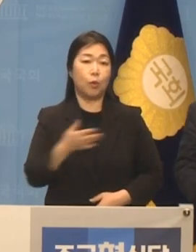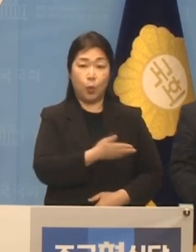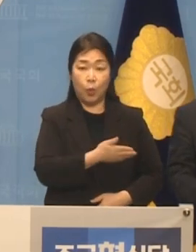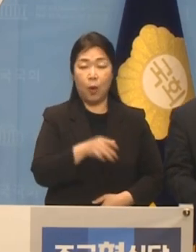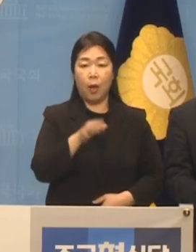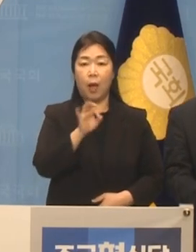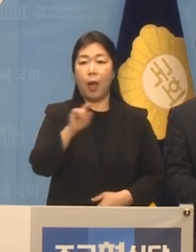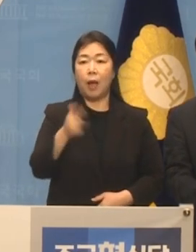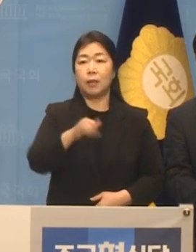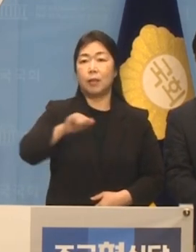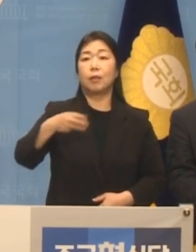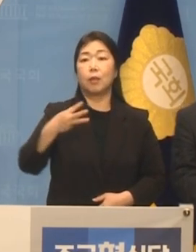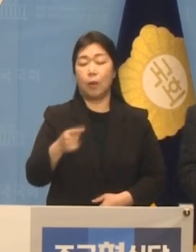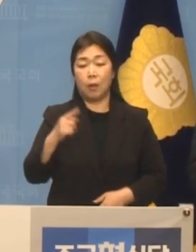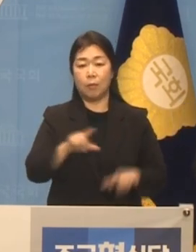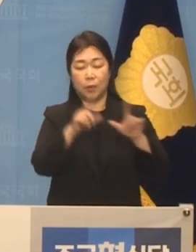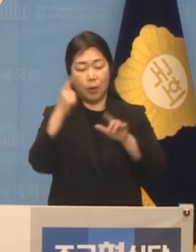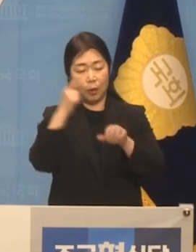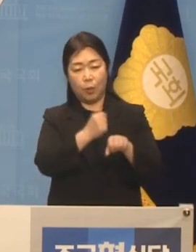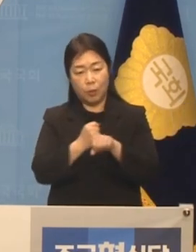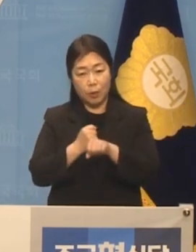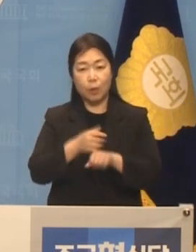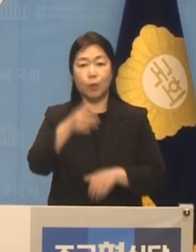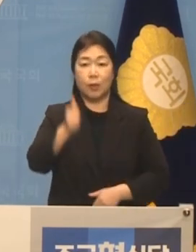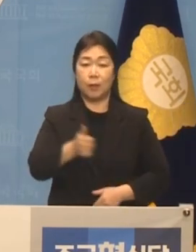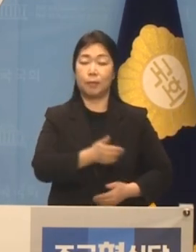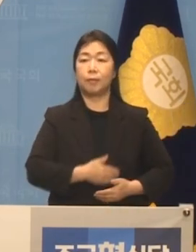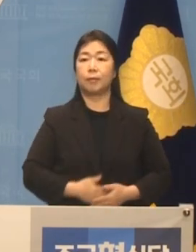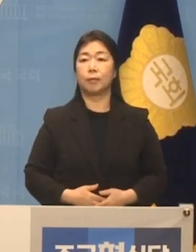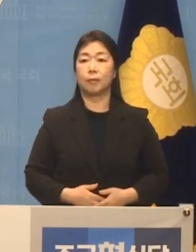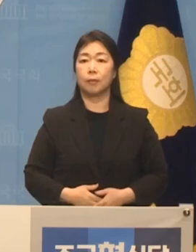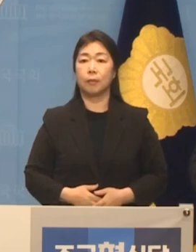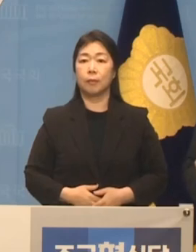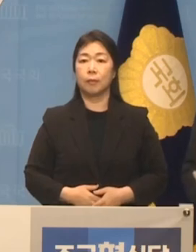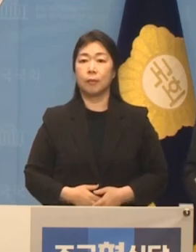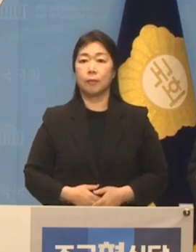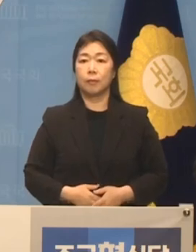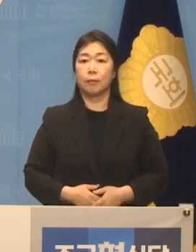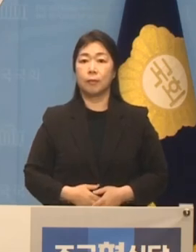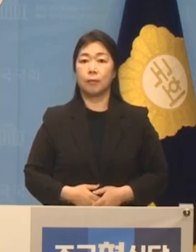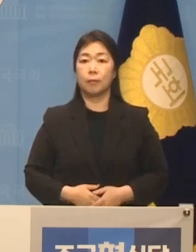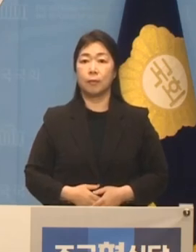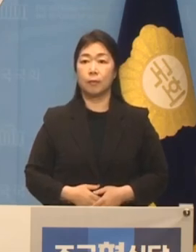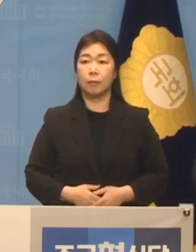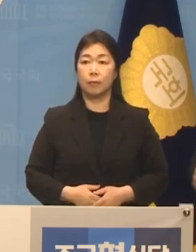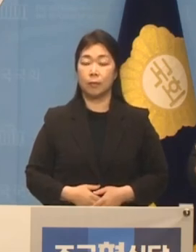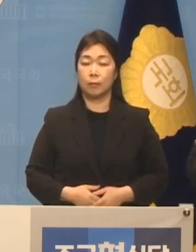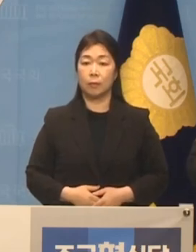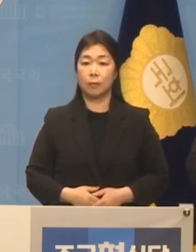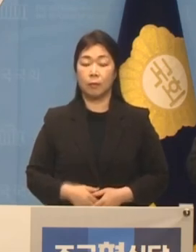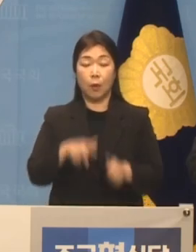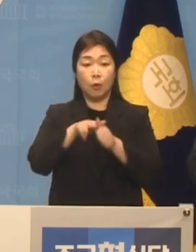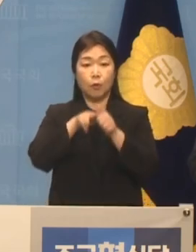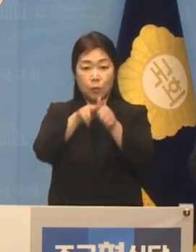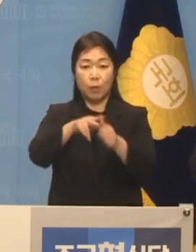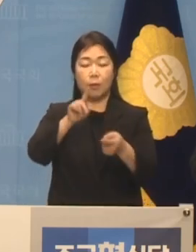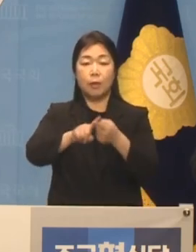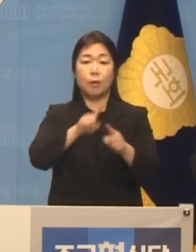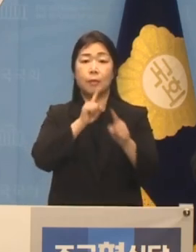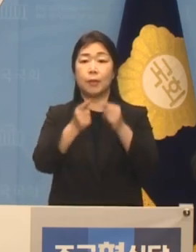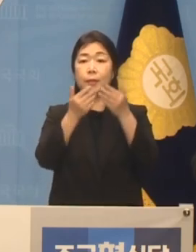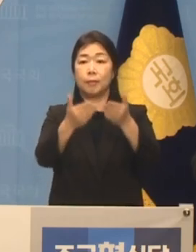안진걸 민생경제연구소 소장님, 네, 이렇게 오셨습니다. 네, 출마